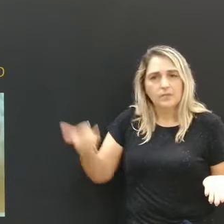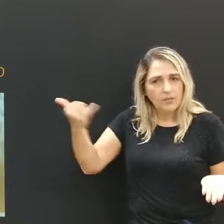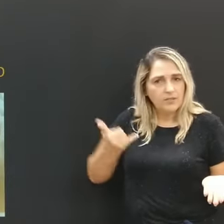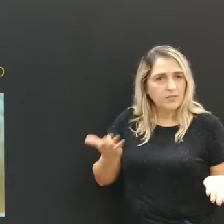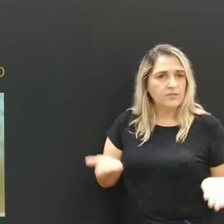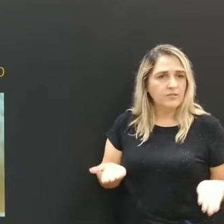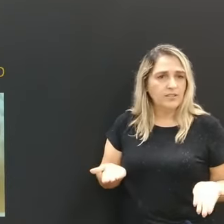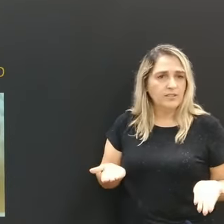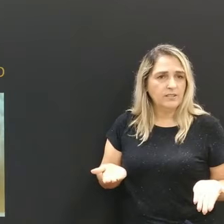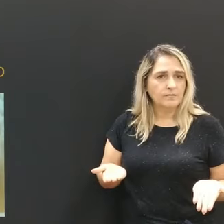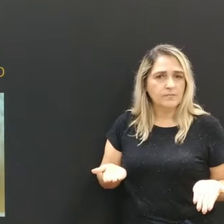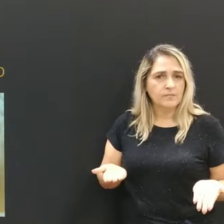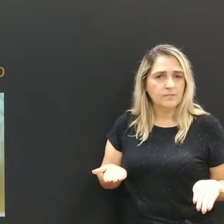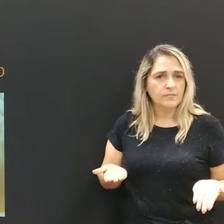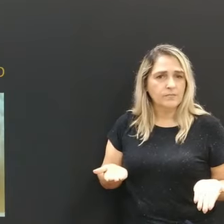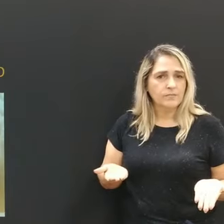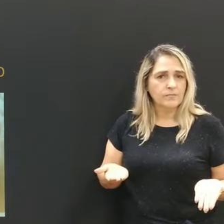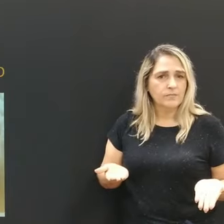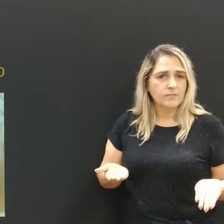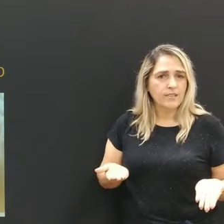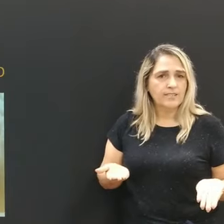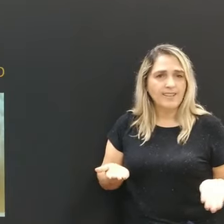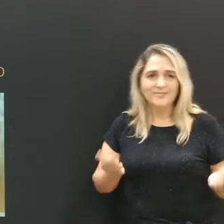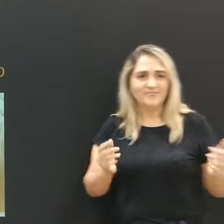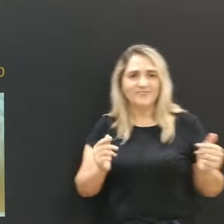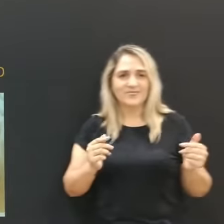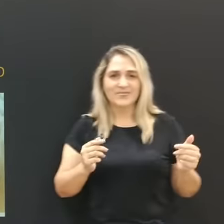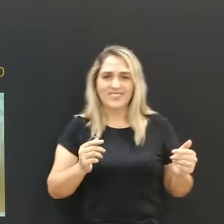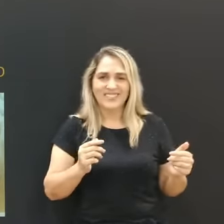conheço, né? E aí, como é que fica?